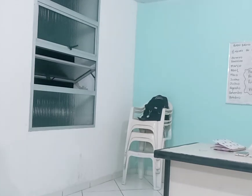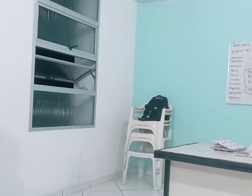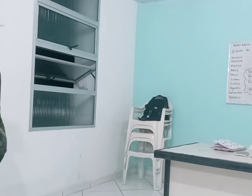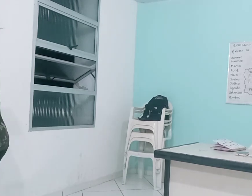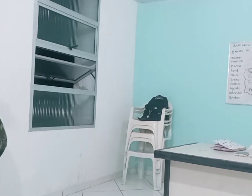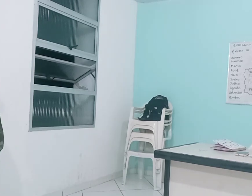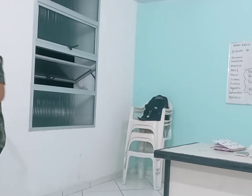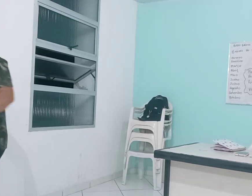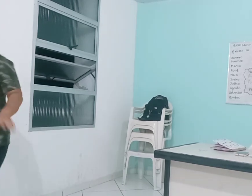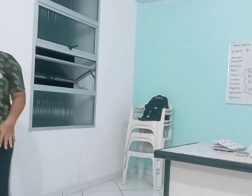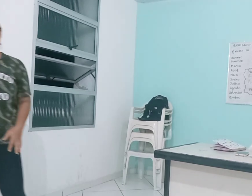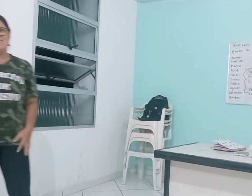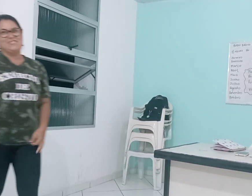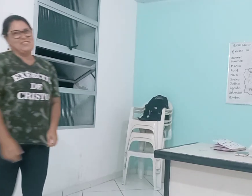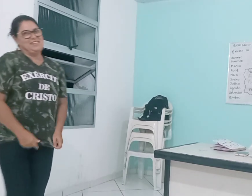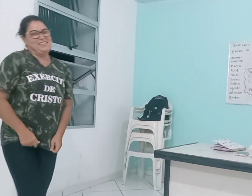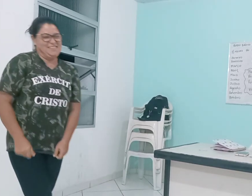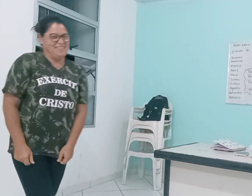Aqui fica só interno.